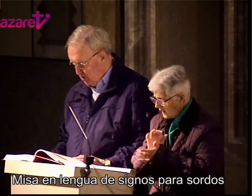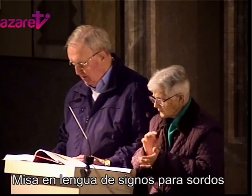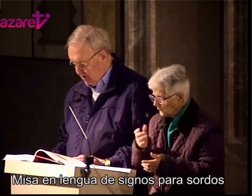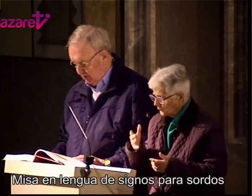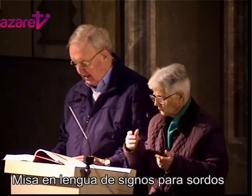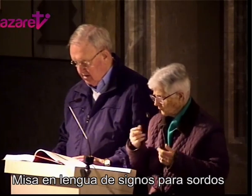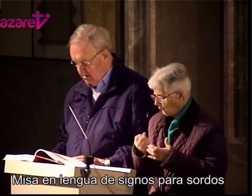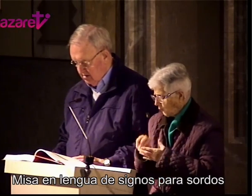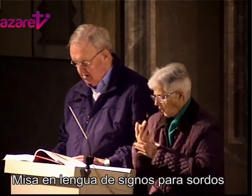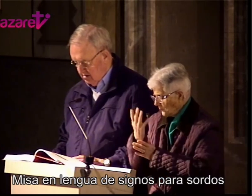su reino,